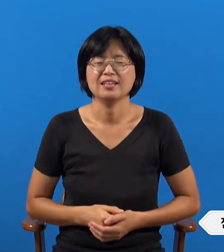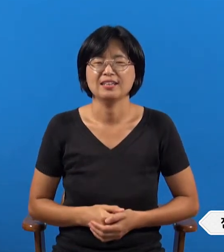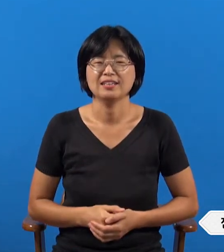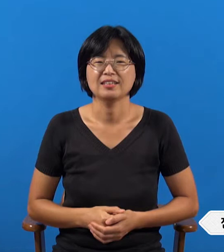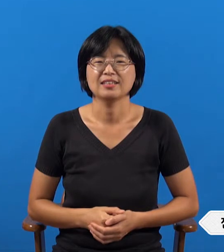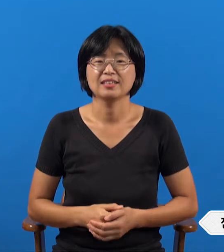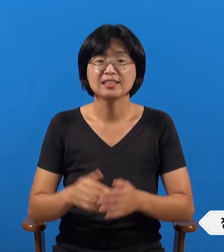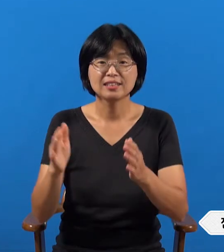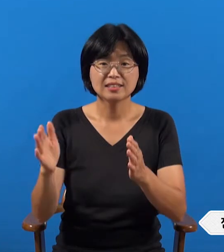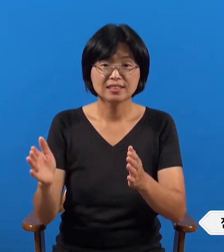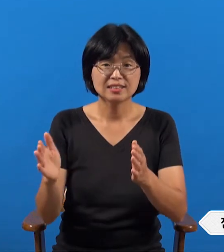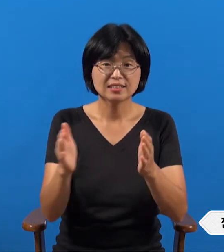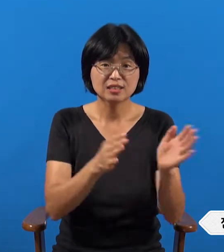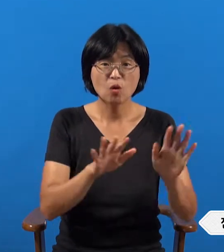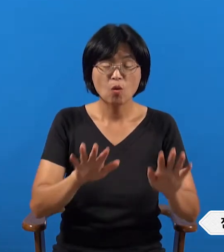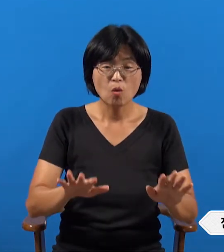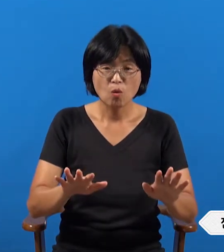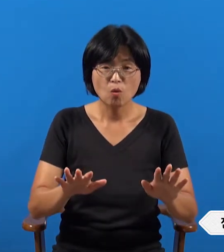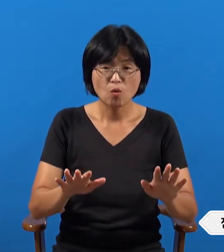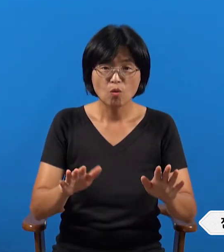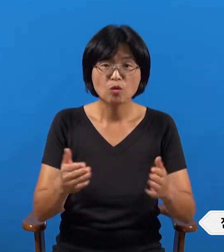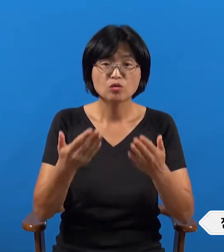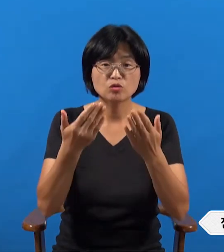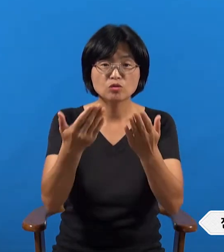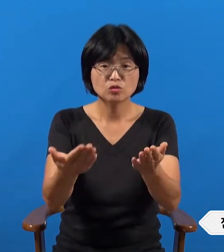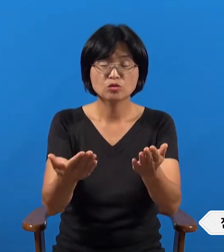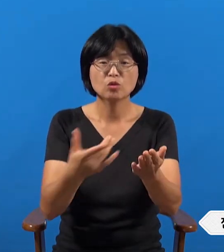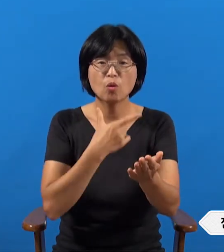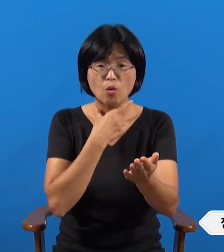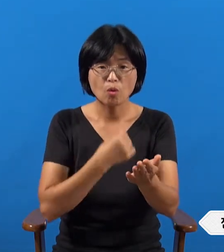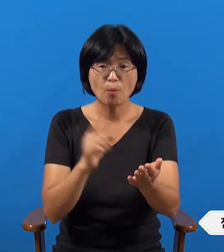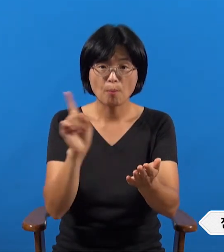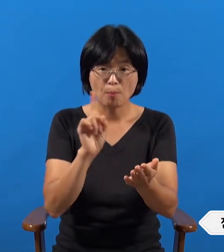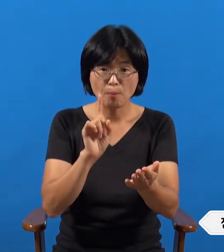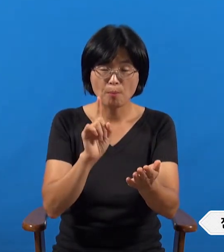금시초문이지만 오늘 여러분들과 함께 나누고 싶은 말은 사실